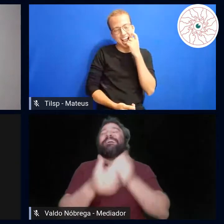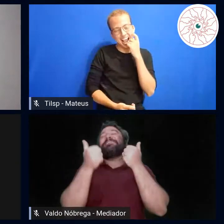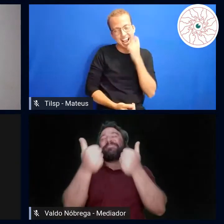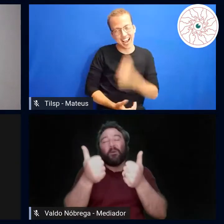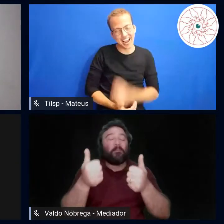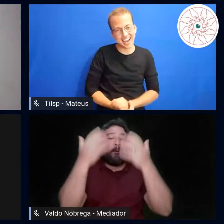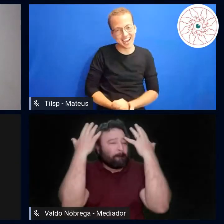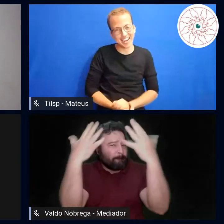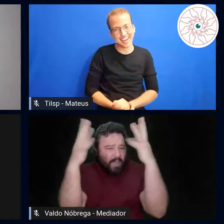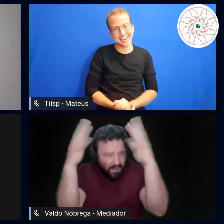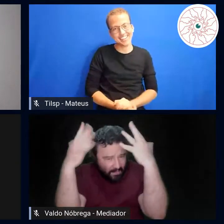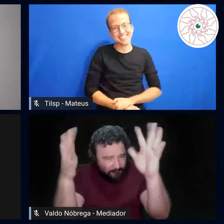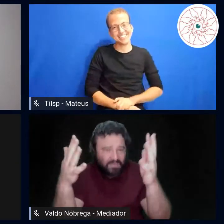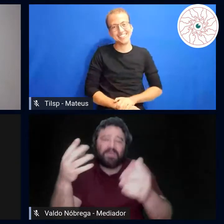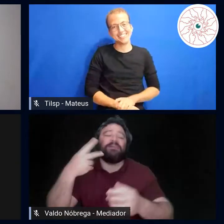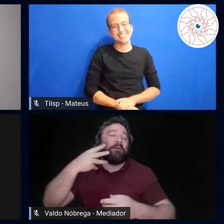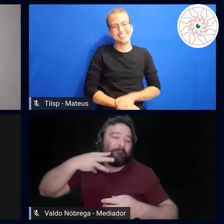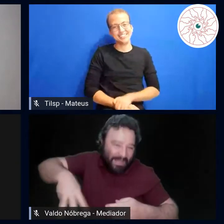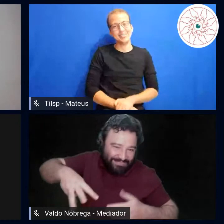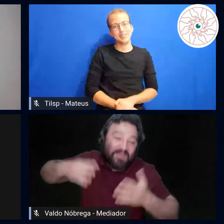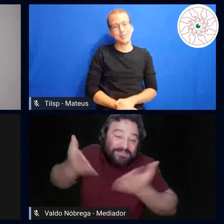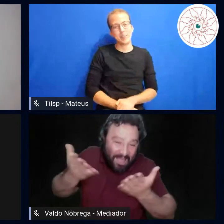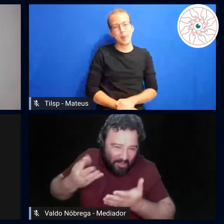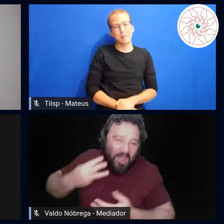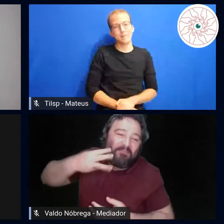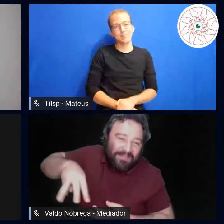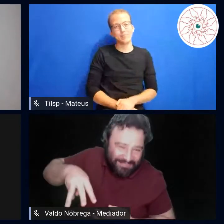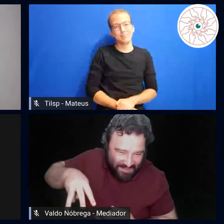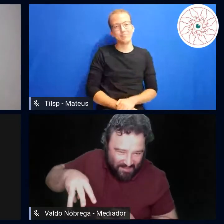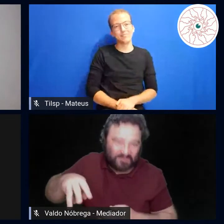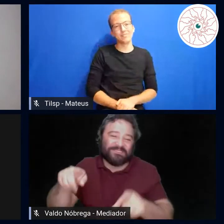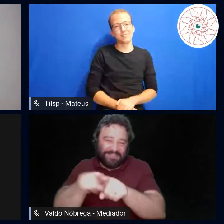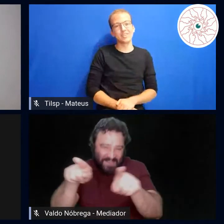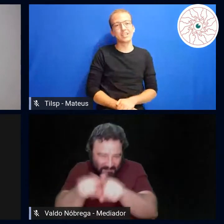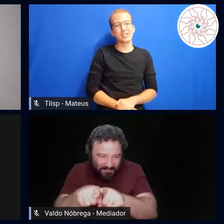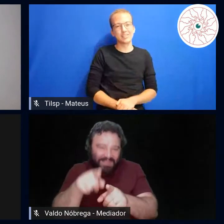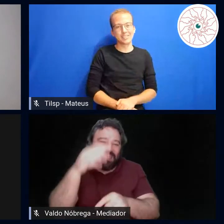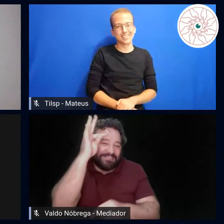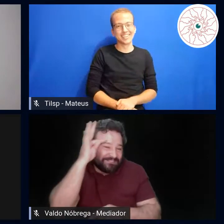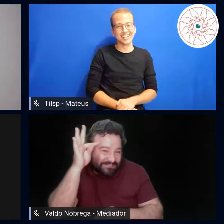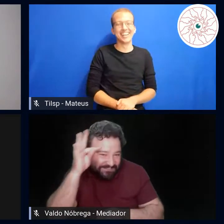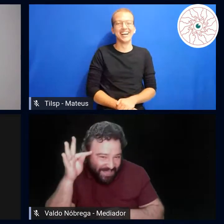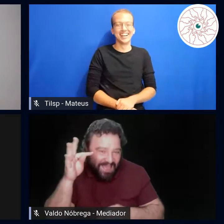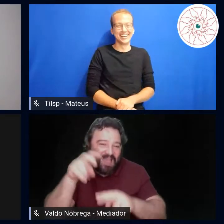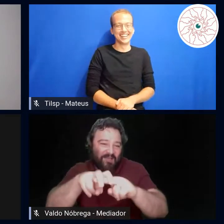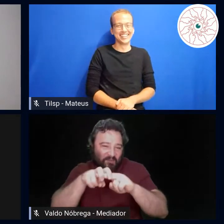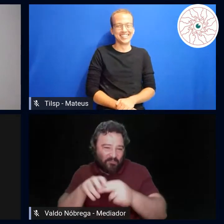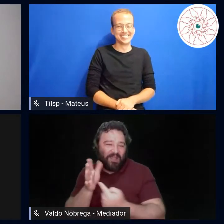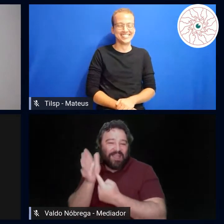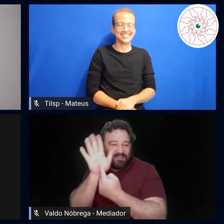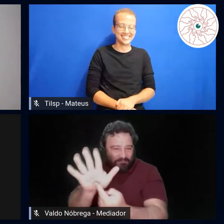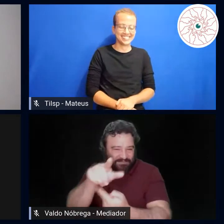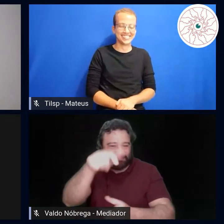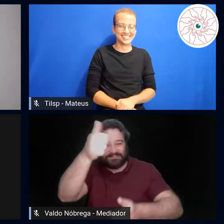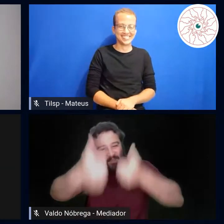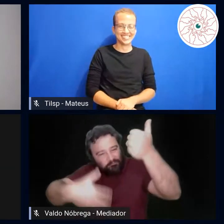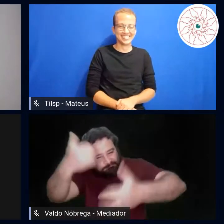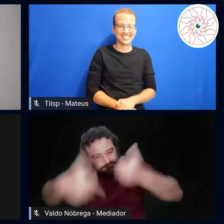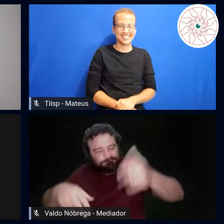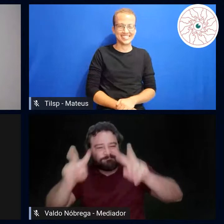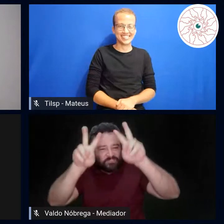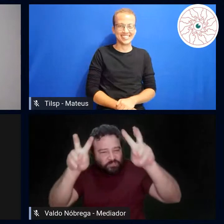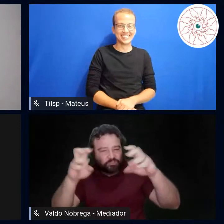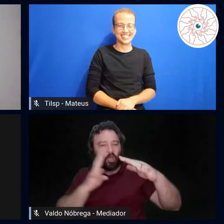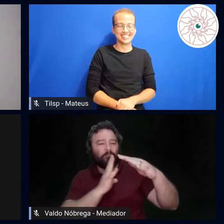Isso. OK. Então, parabéns o Mateus agora, Mateus, parabéns também para você. Parabéns para o